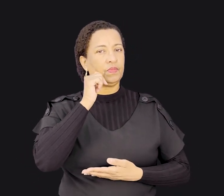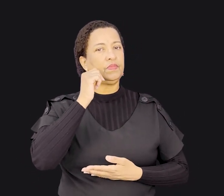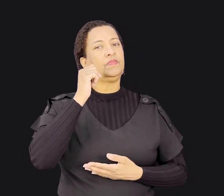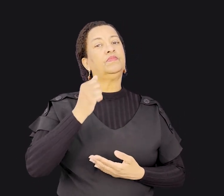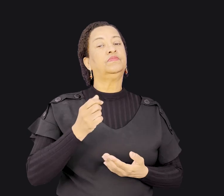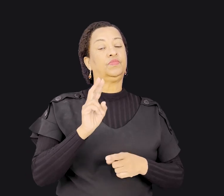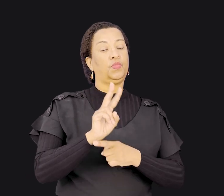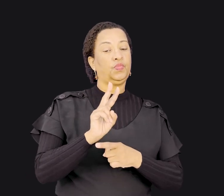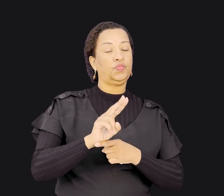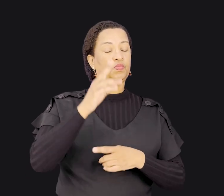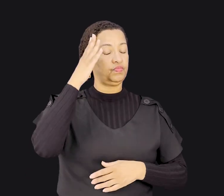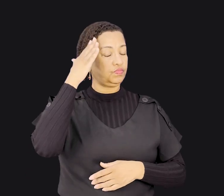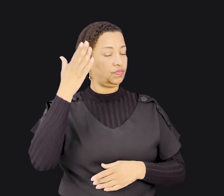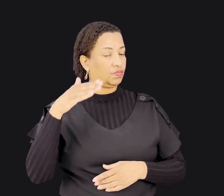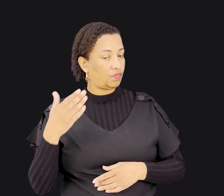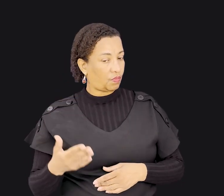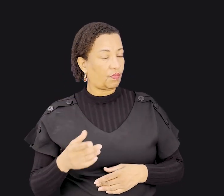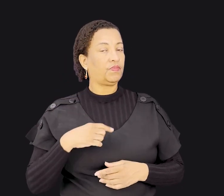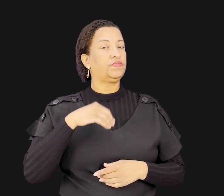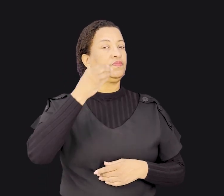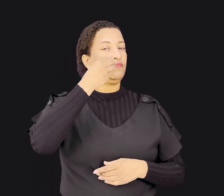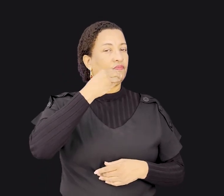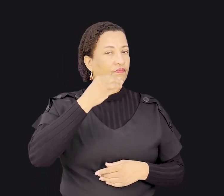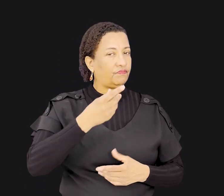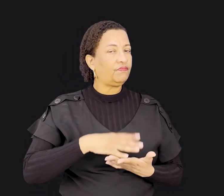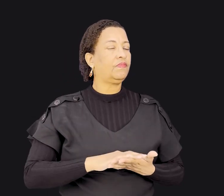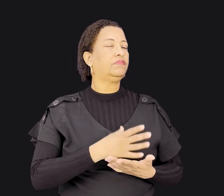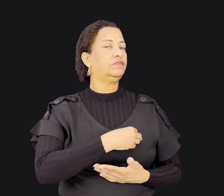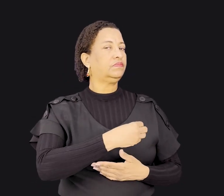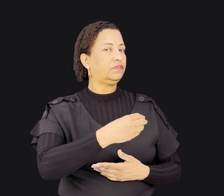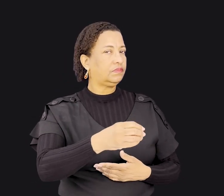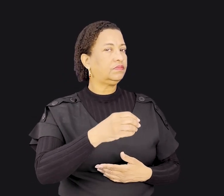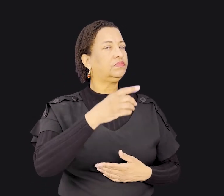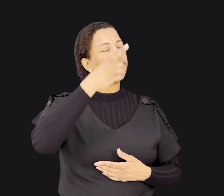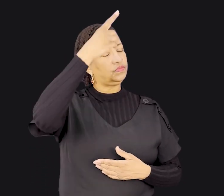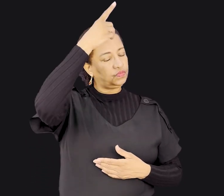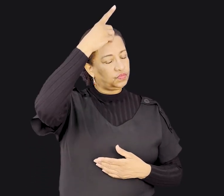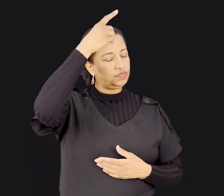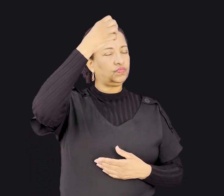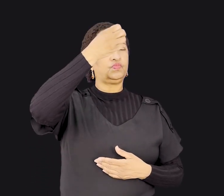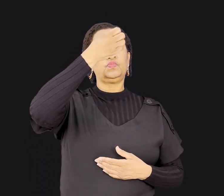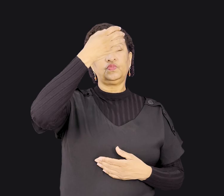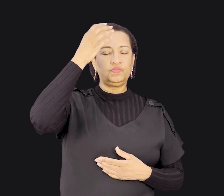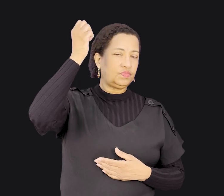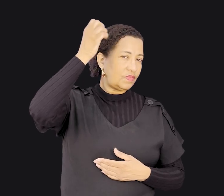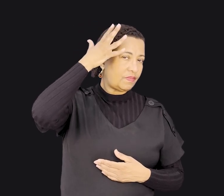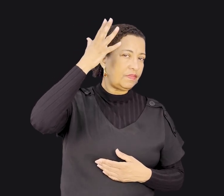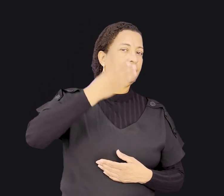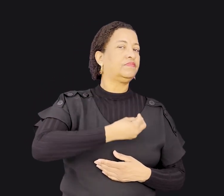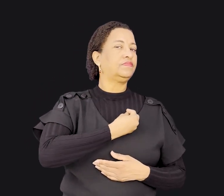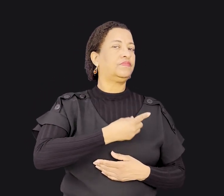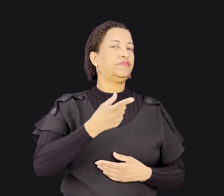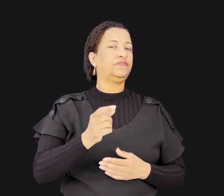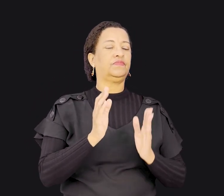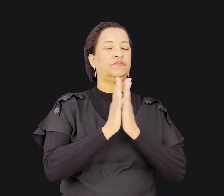honra, como parte mais frágil e co-herdeiras do dom da graça da vida, de forma que não sejam interrompidas as suas